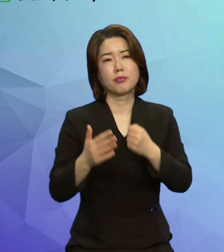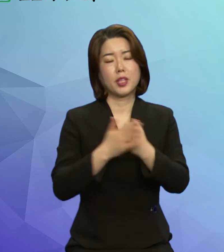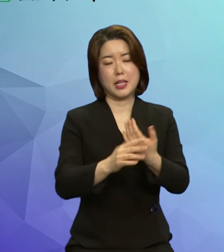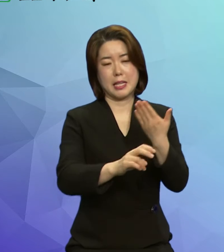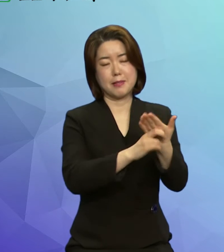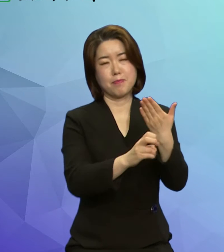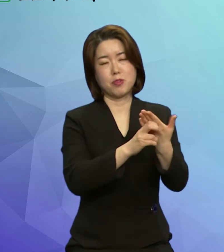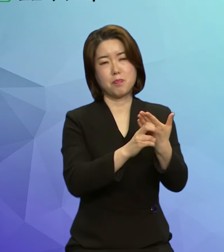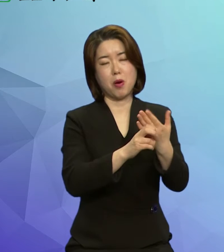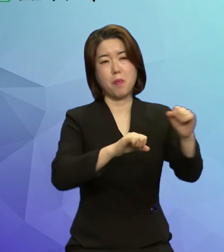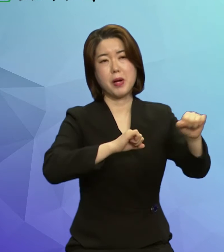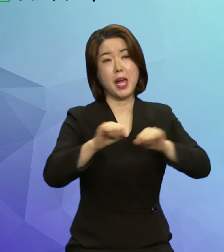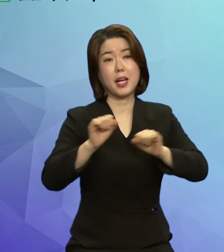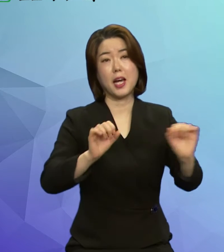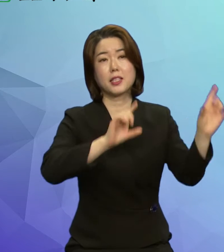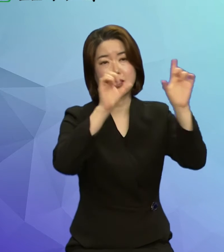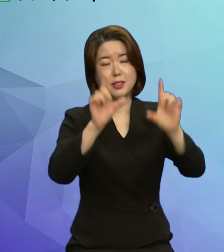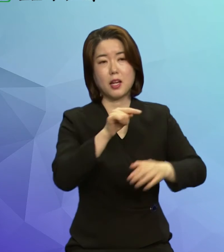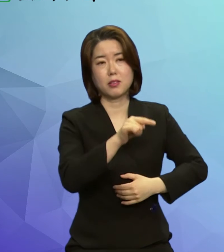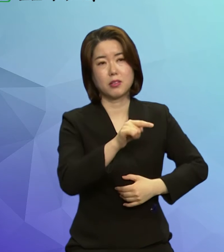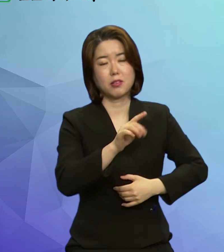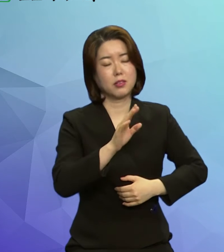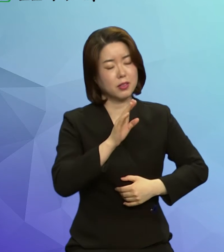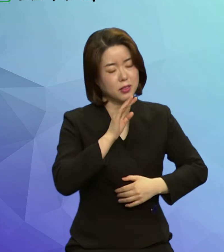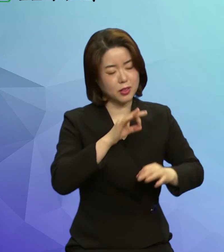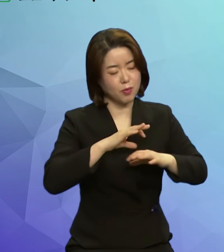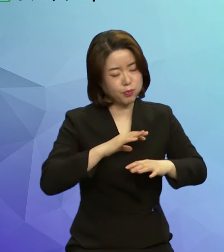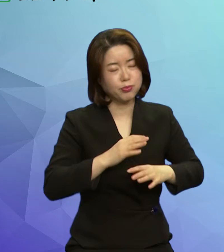불법을 행하는 삶을 사는 거 정말 무서운 일입니다.